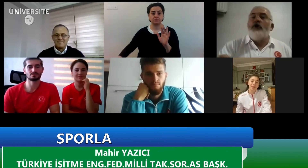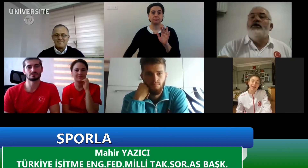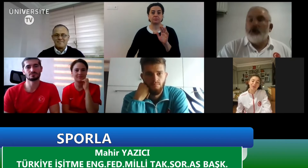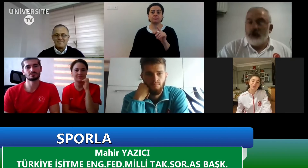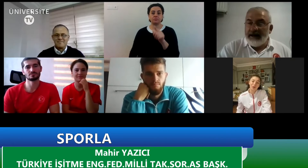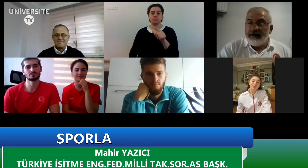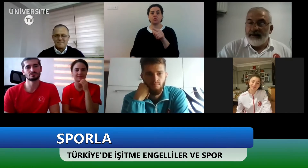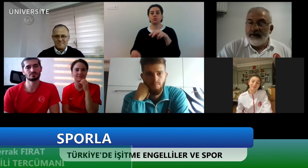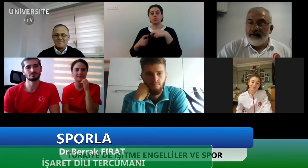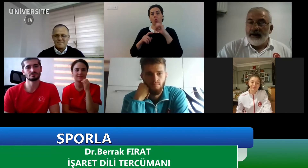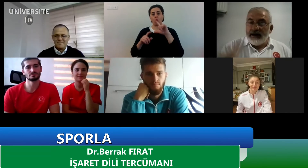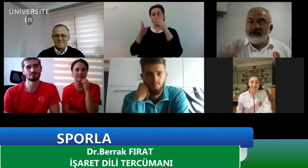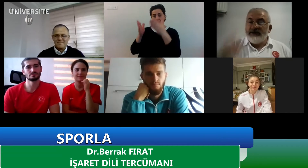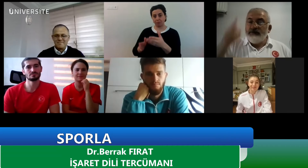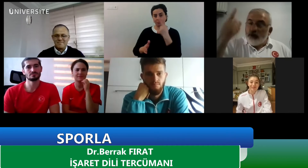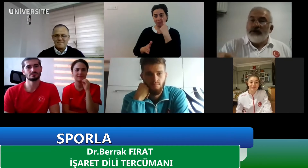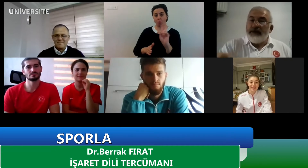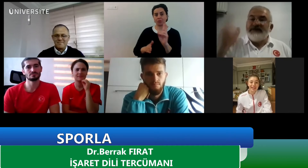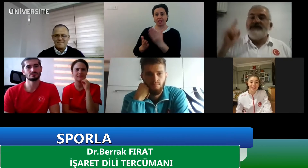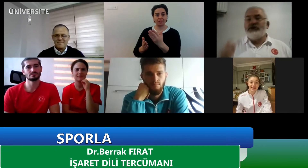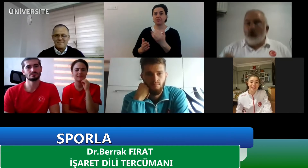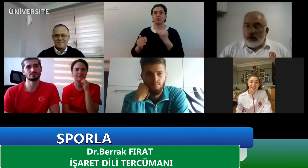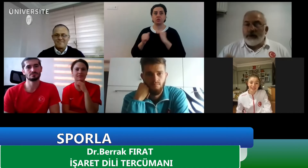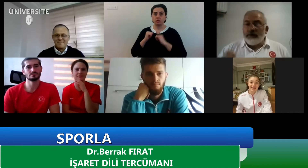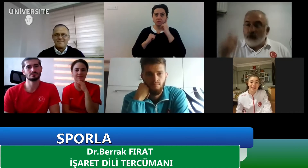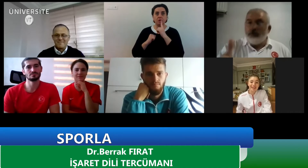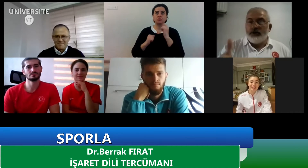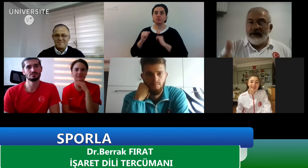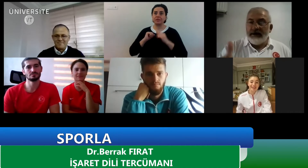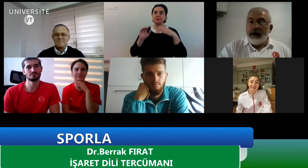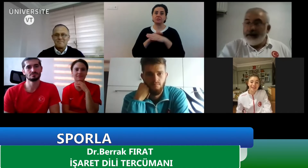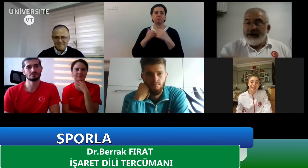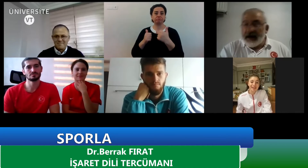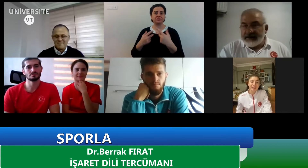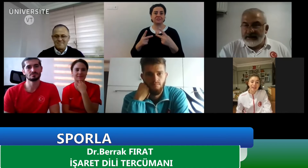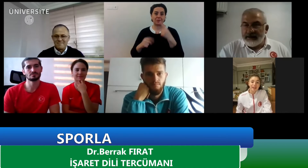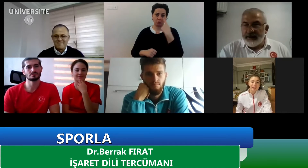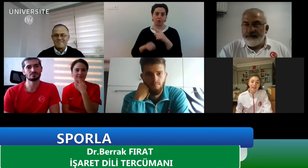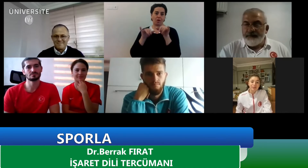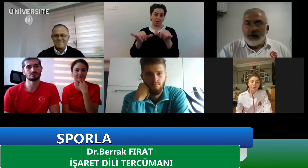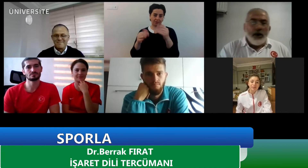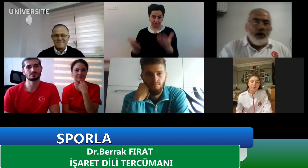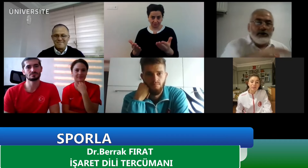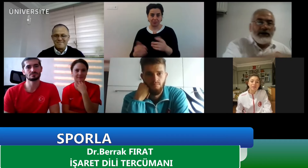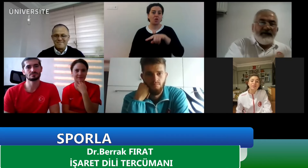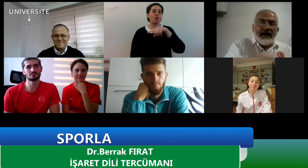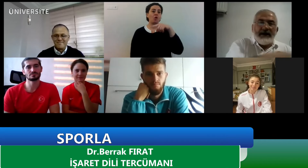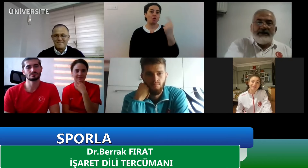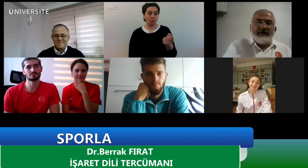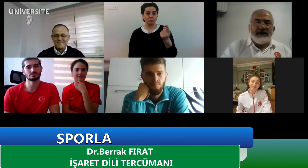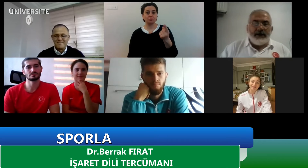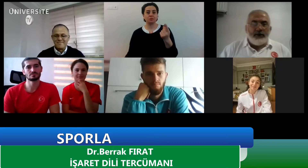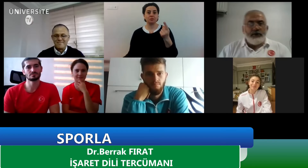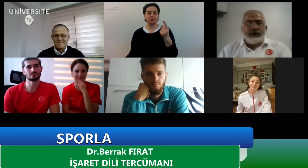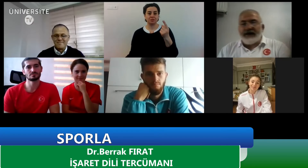yönden rol modeli. Ejrin bu yönden bizim için çok önemli rol modeli. Aynı Yasin gibi. Öbür tarafa